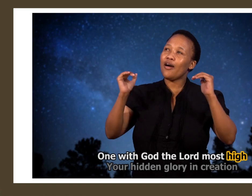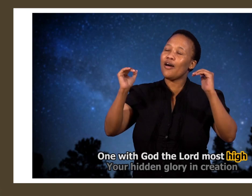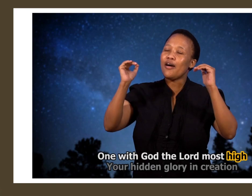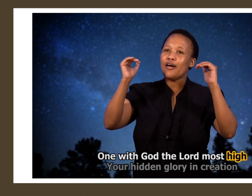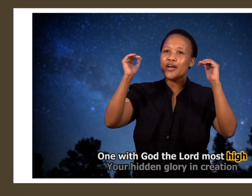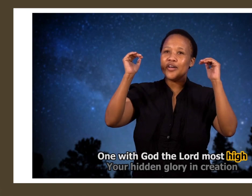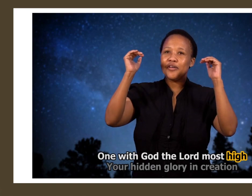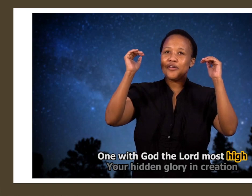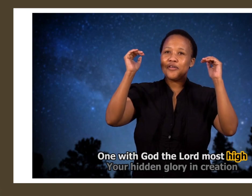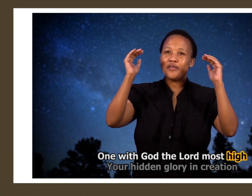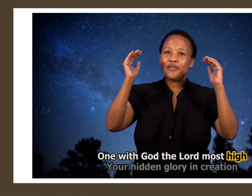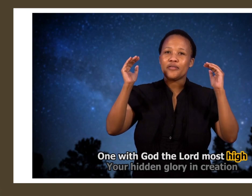High.